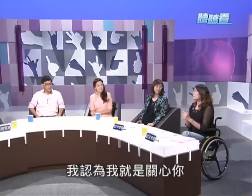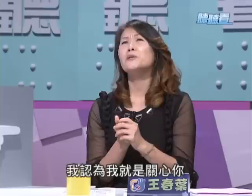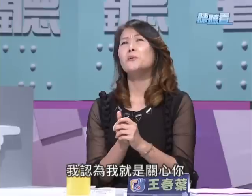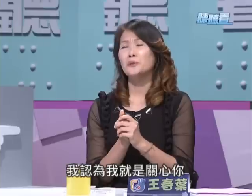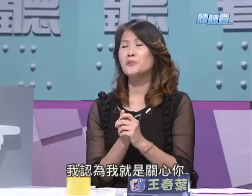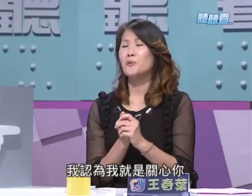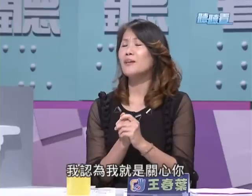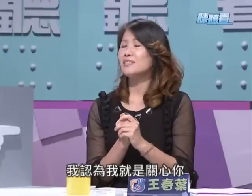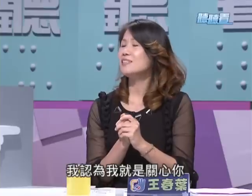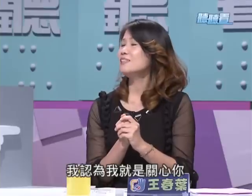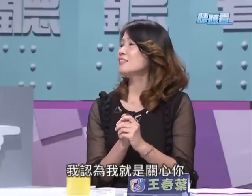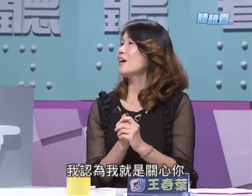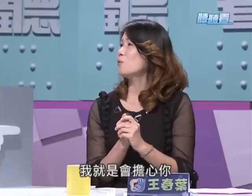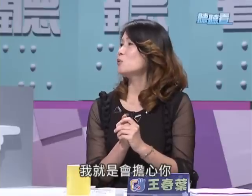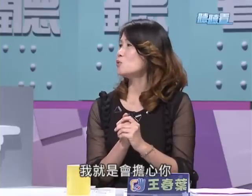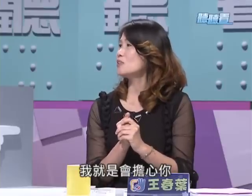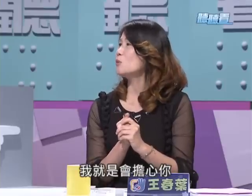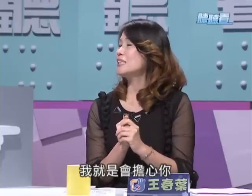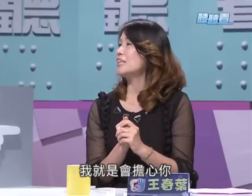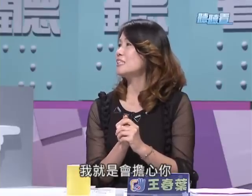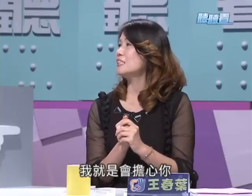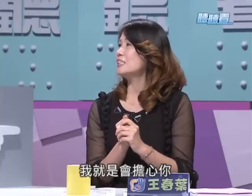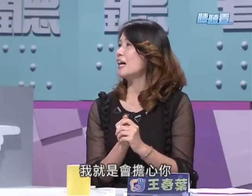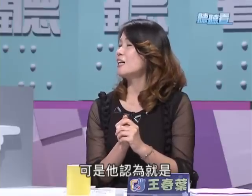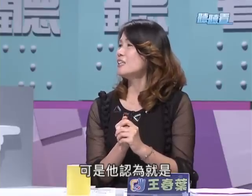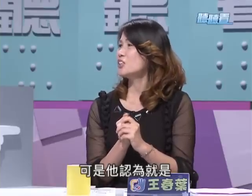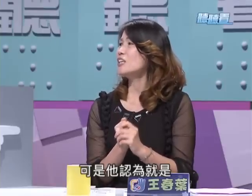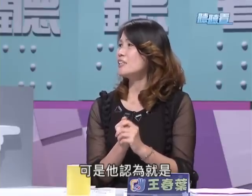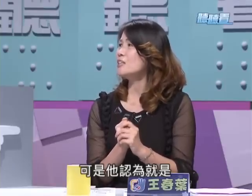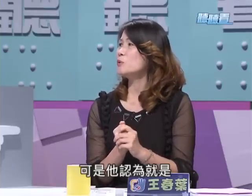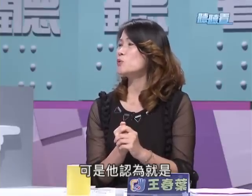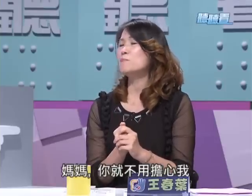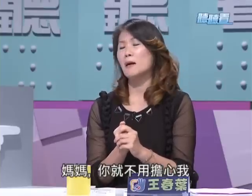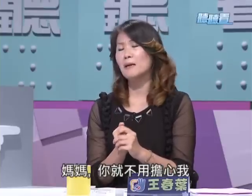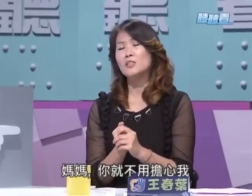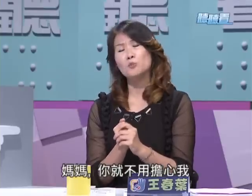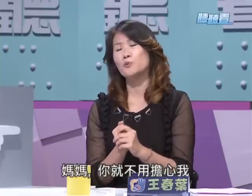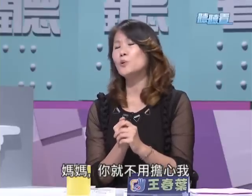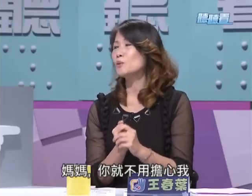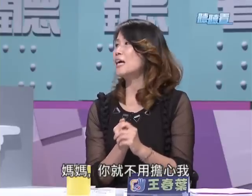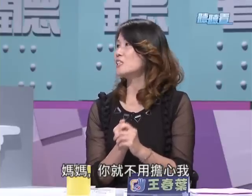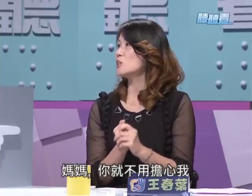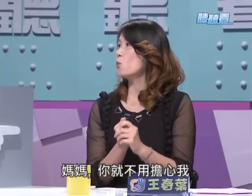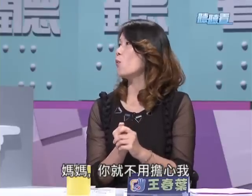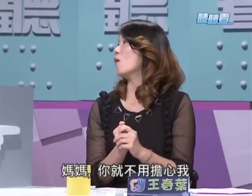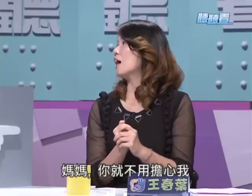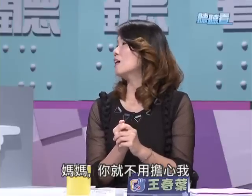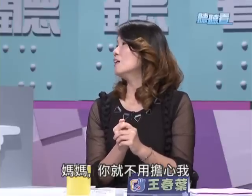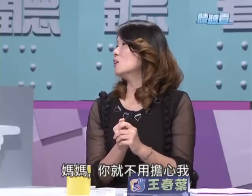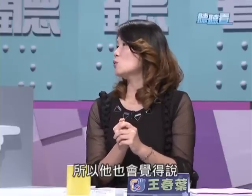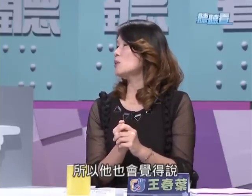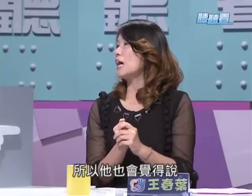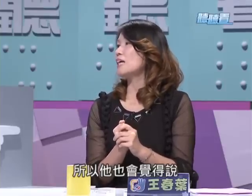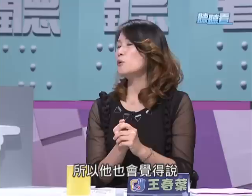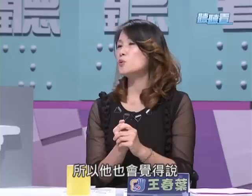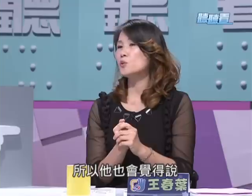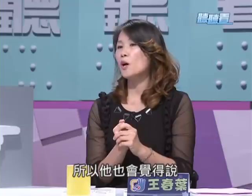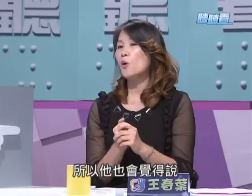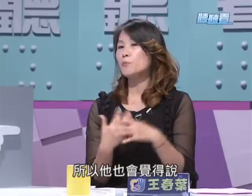认为我就是关心你啊，我就是会担心你啊，可是他认为就是妈妈你就不用担心我啊，所以他也会觉得说我们